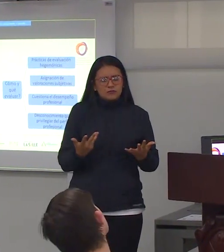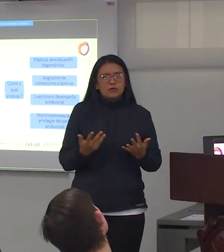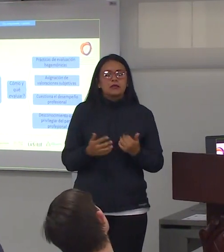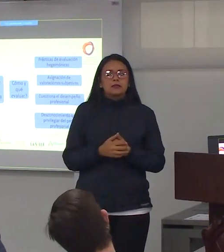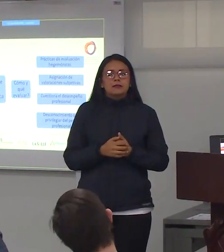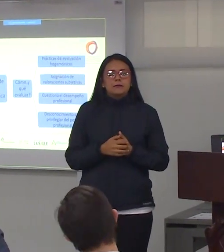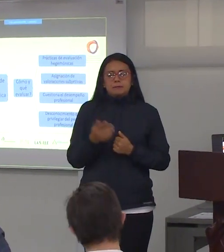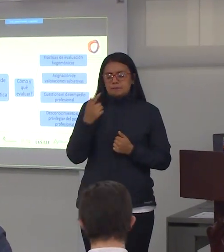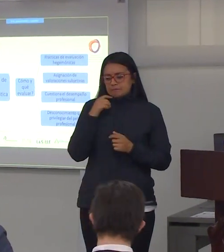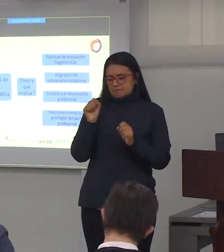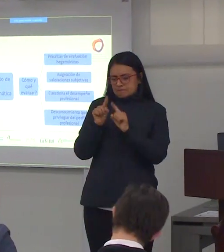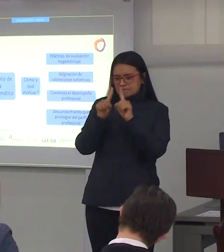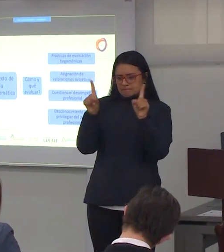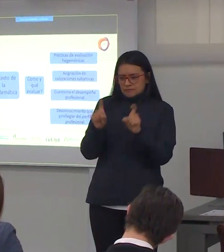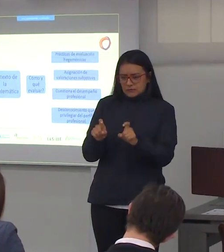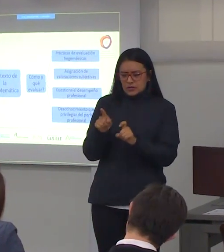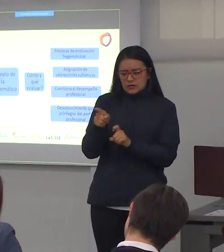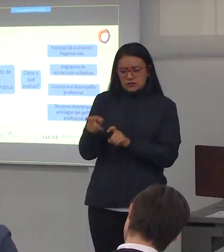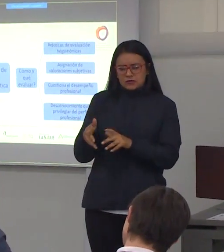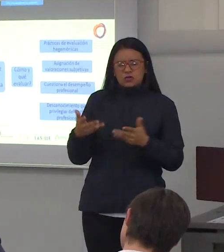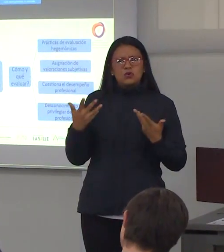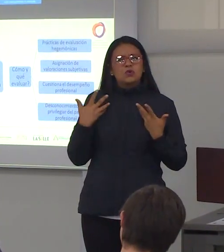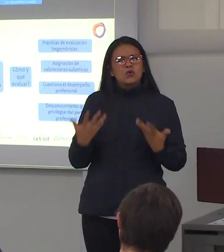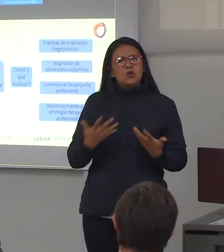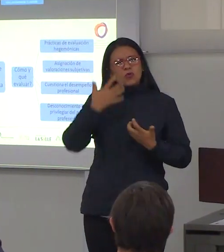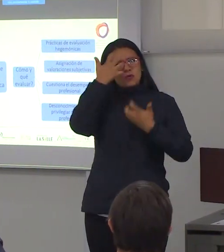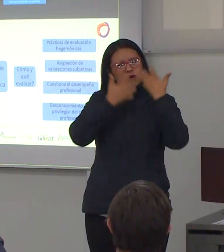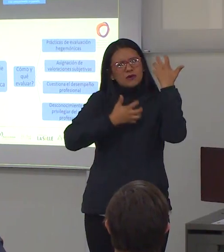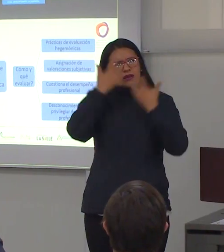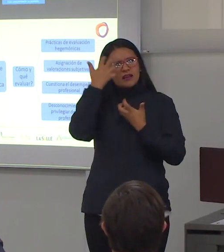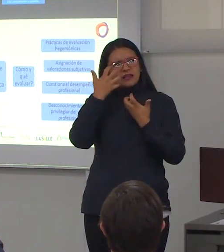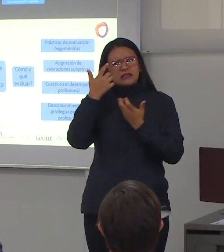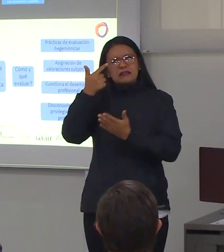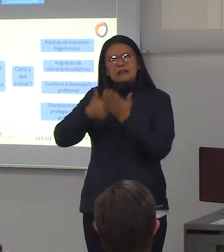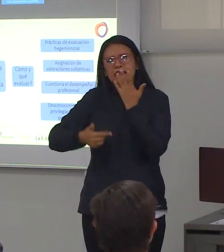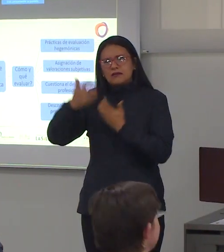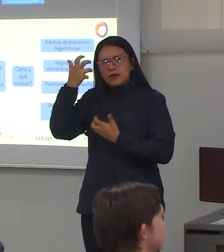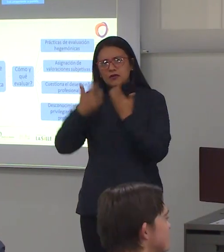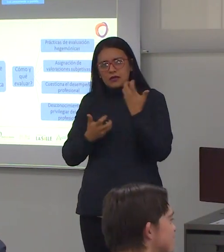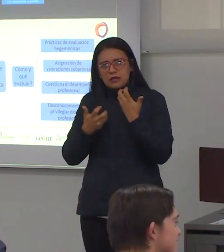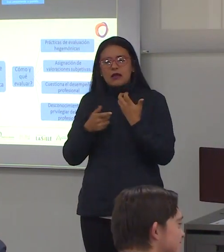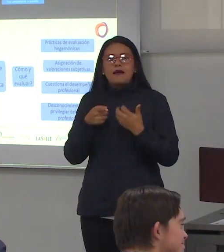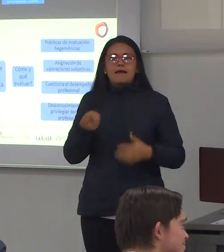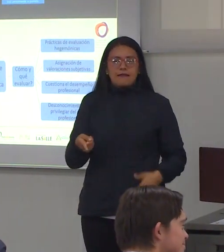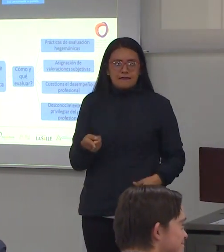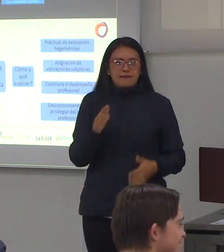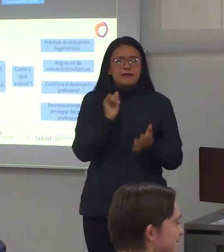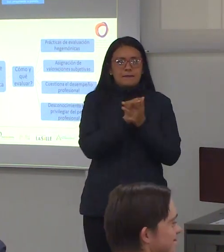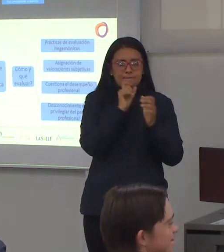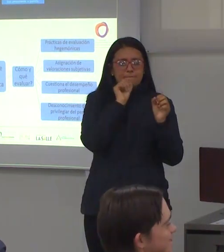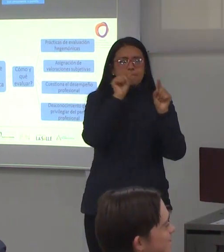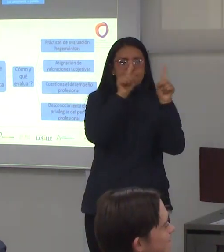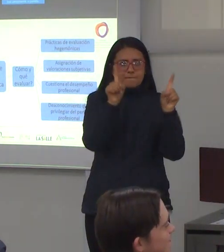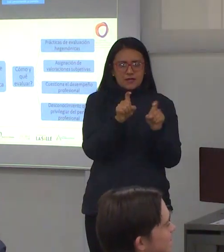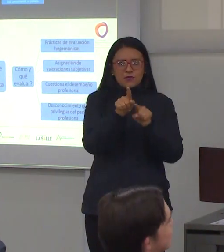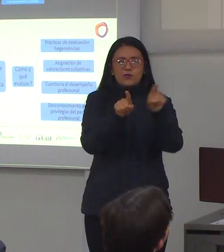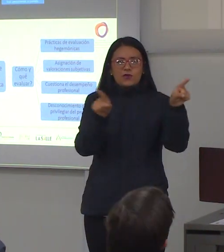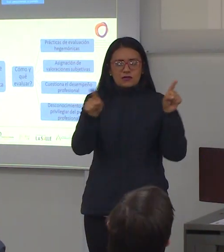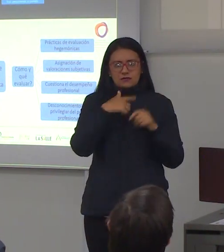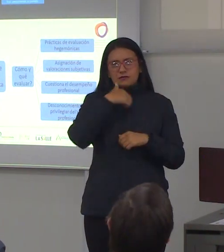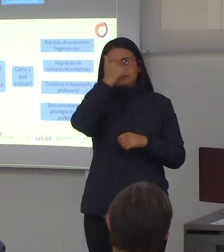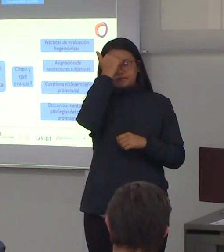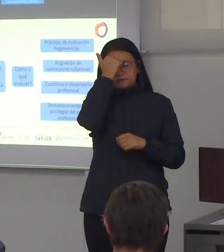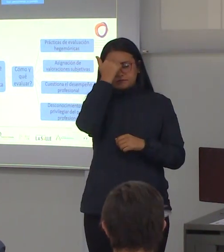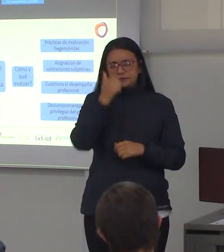Había una pregunta y es, bueno, ¿cómo evaluar y qué evaluar? Era, digamos, la pregunta recurrente de los docentes